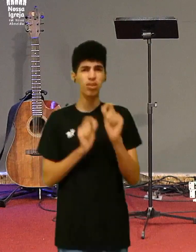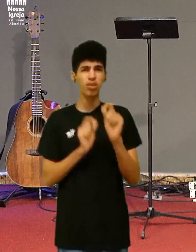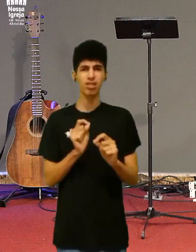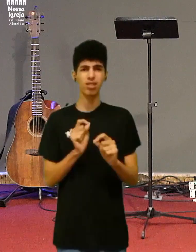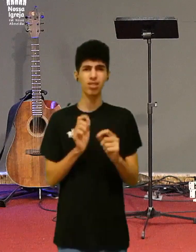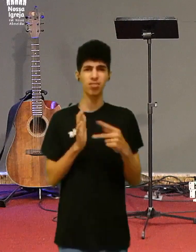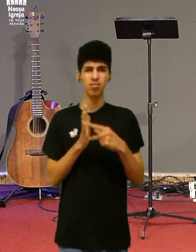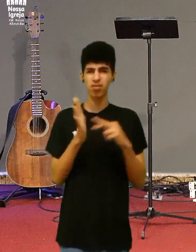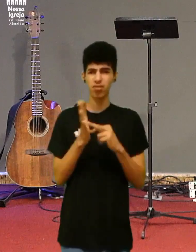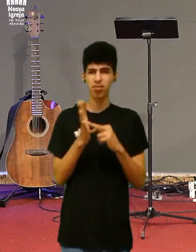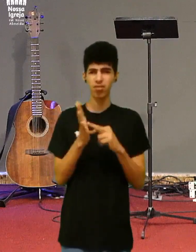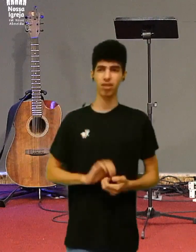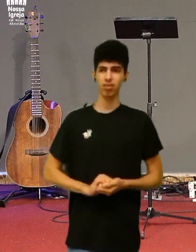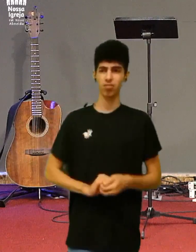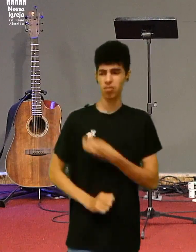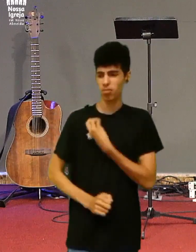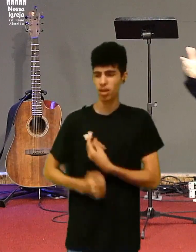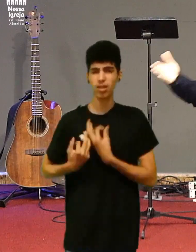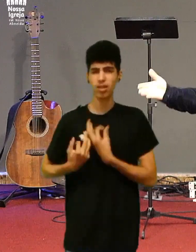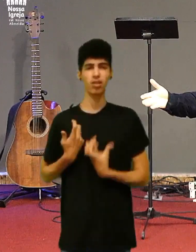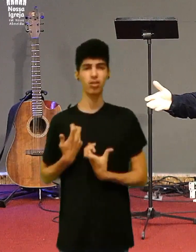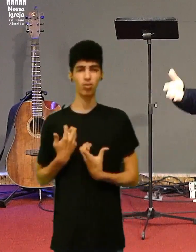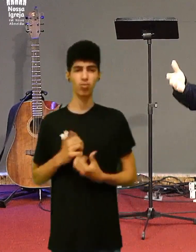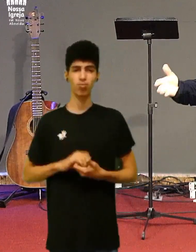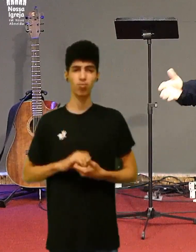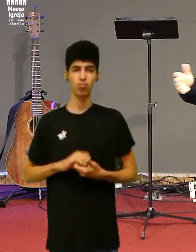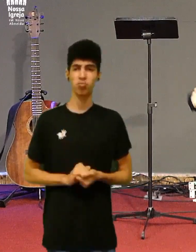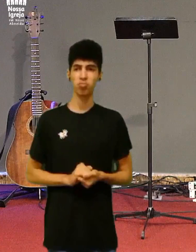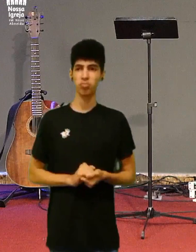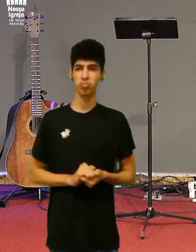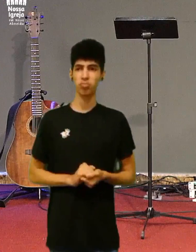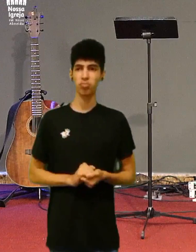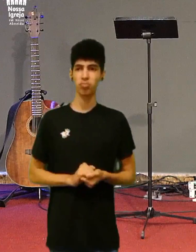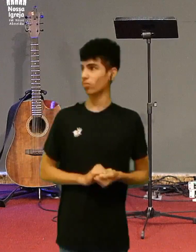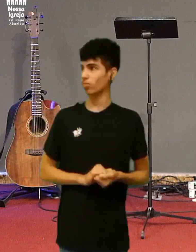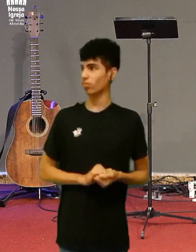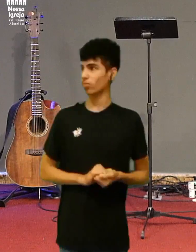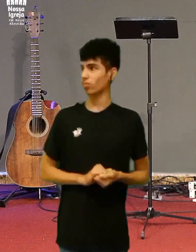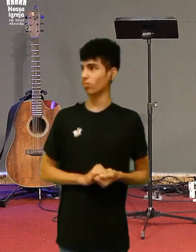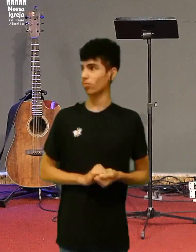a geração do avivamento. Talvez venha a ser, mas ainda não é.